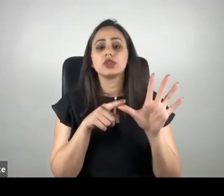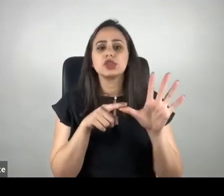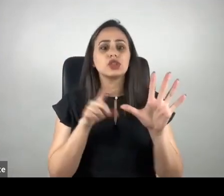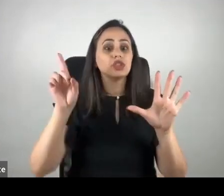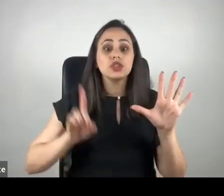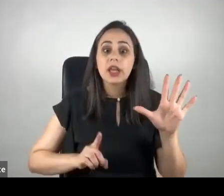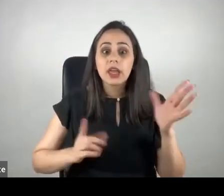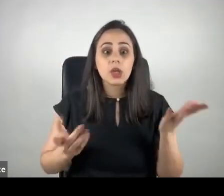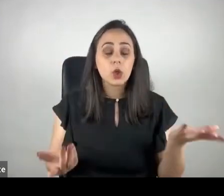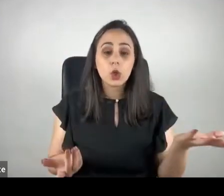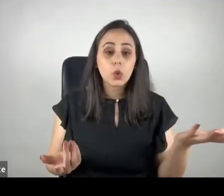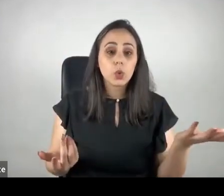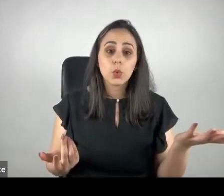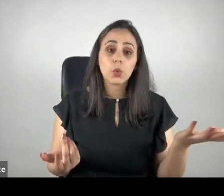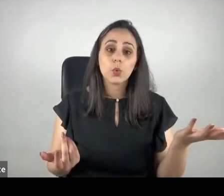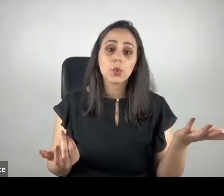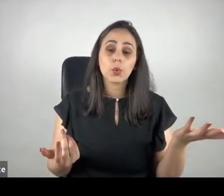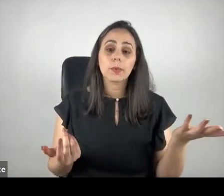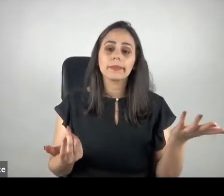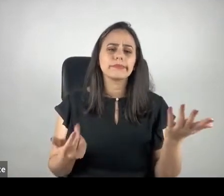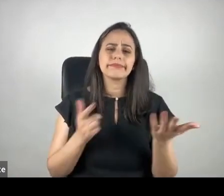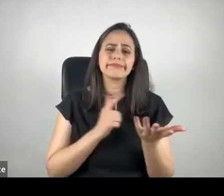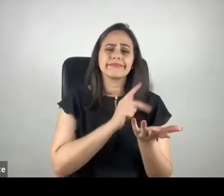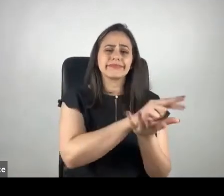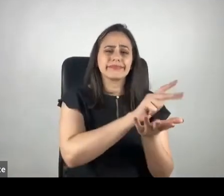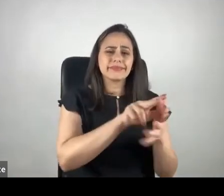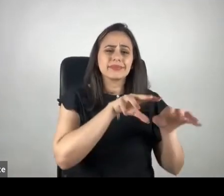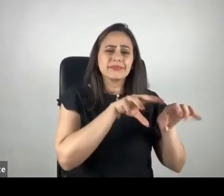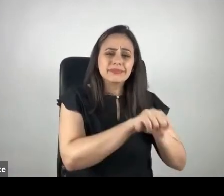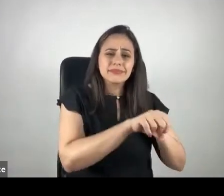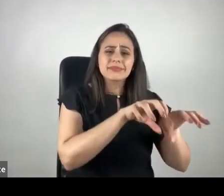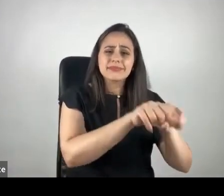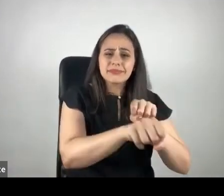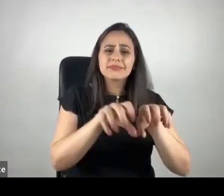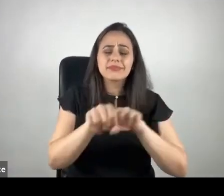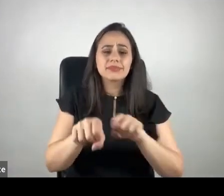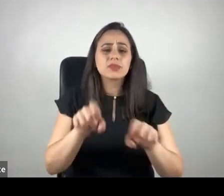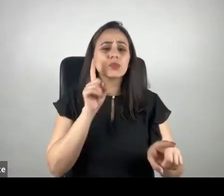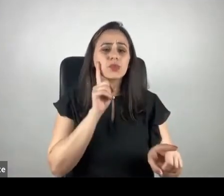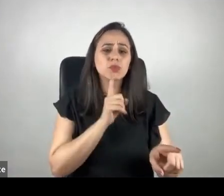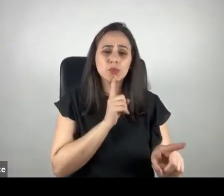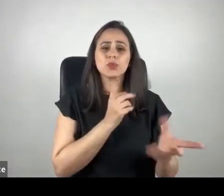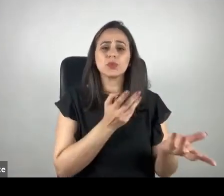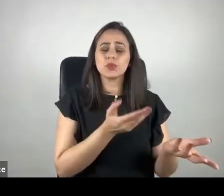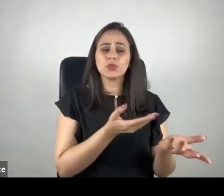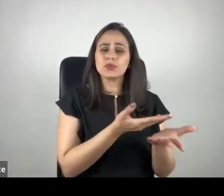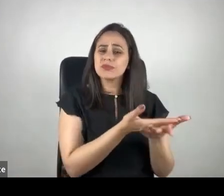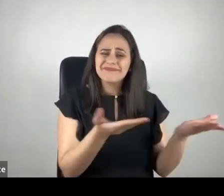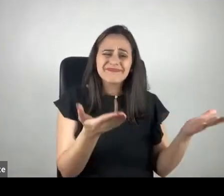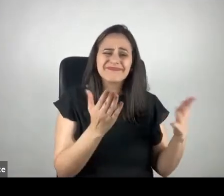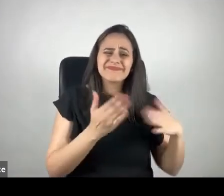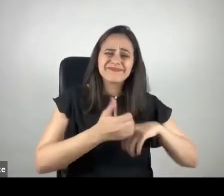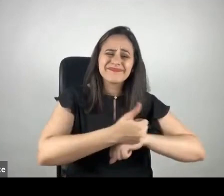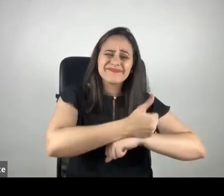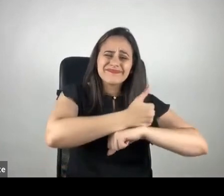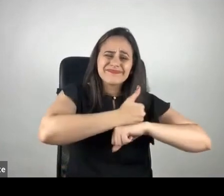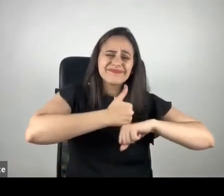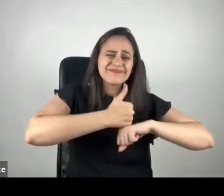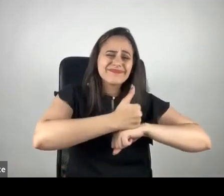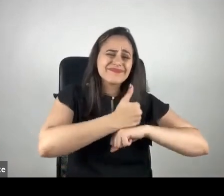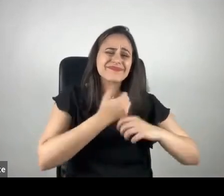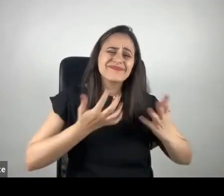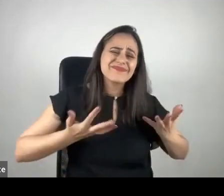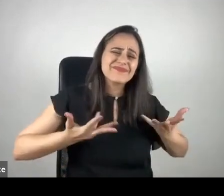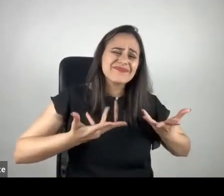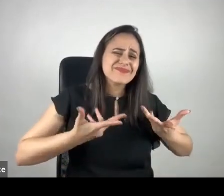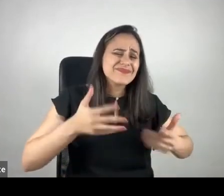direito e em várias outras áreas que são assim profissionais maravilhosos.